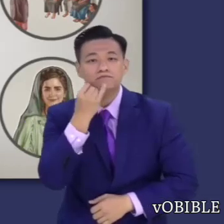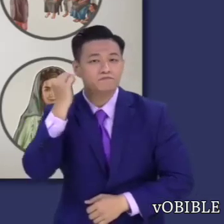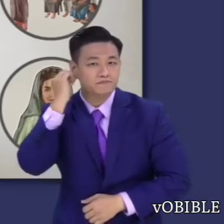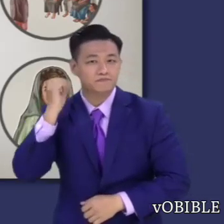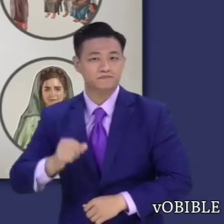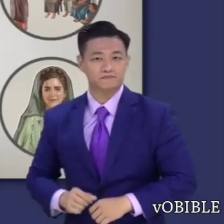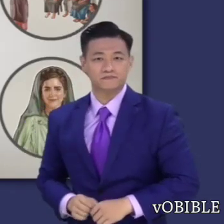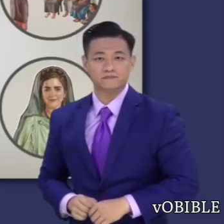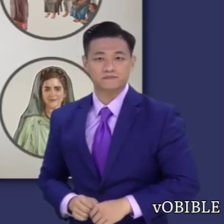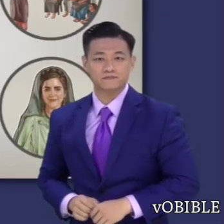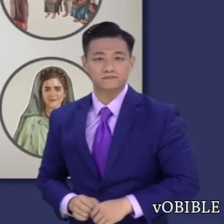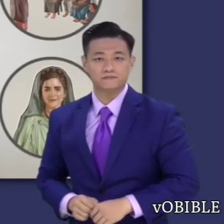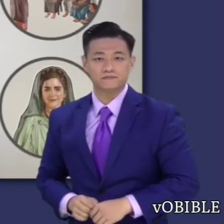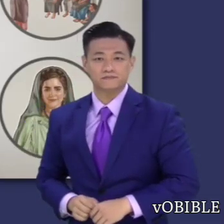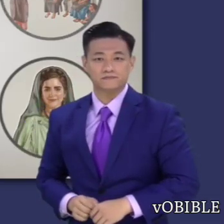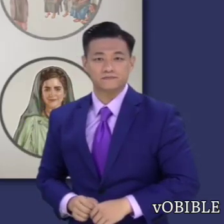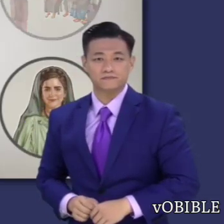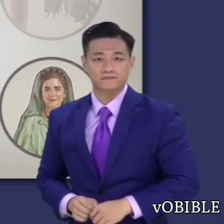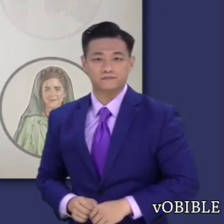意思是夫人。